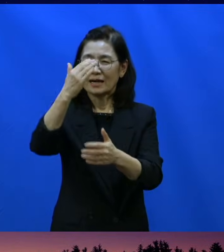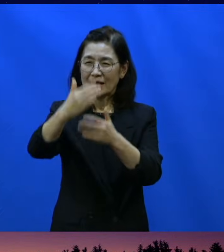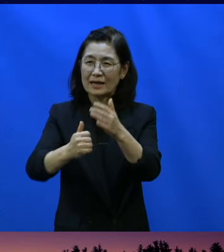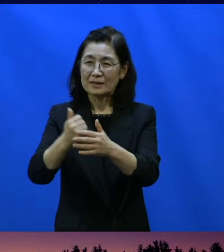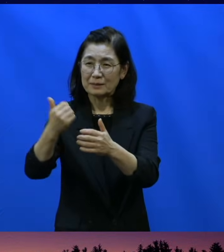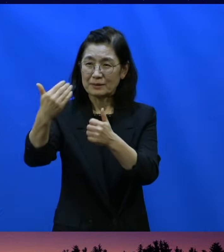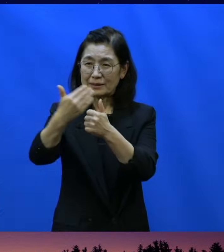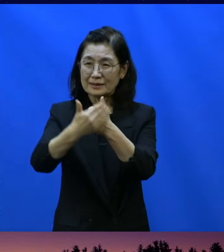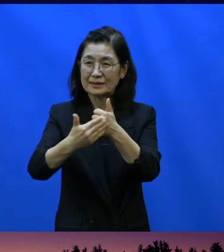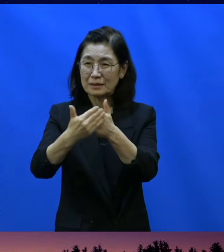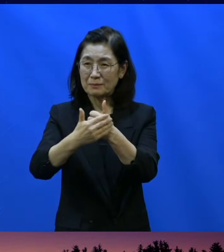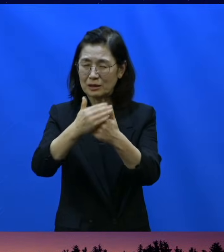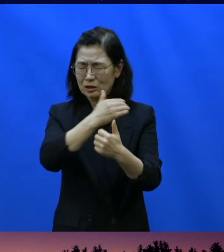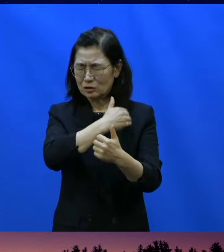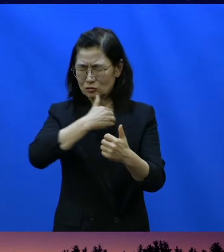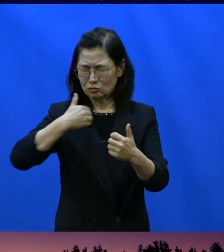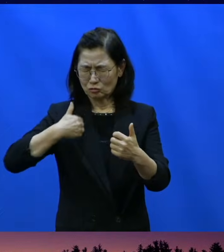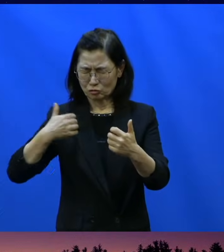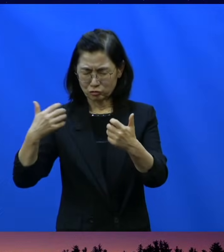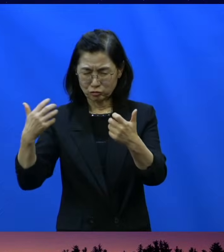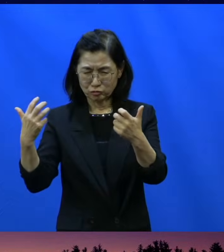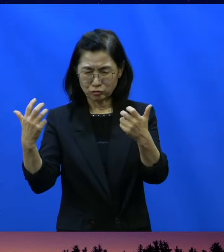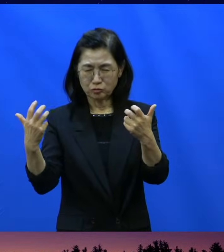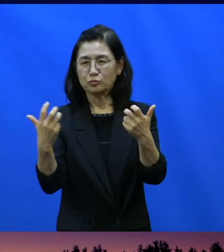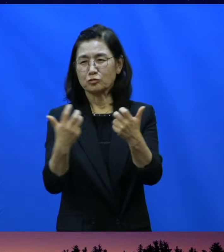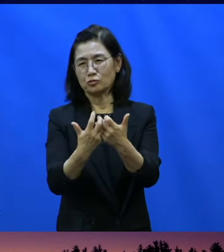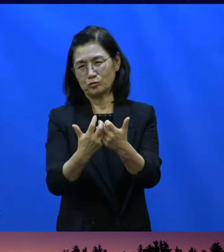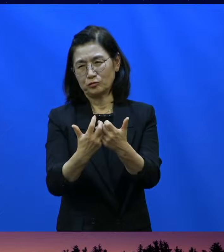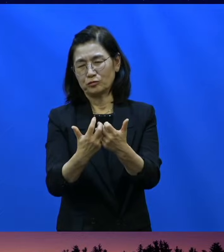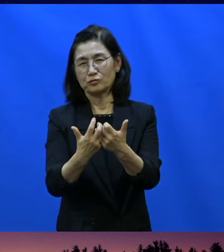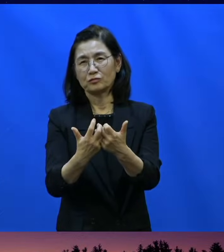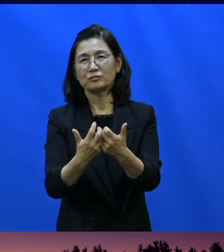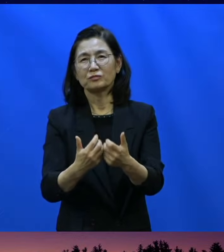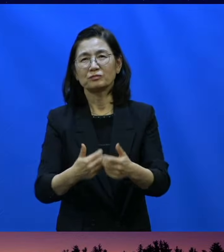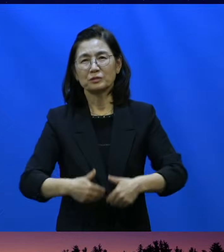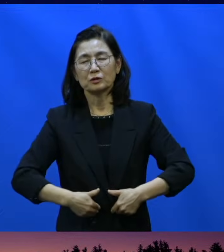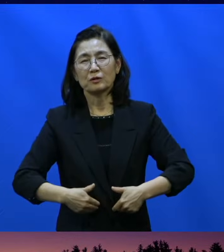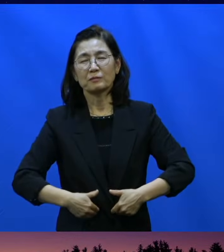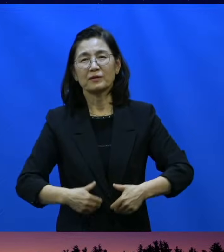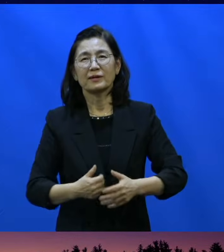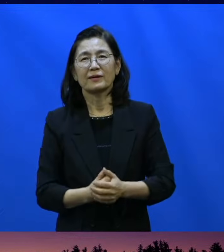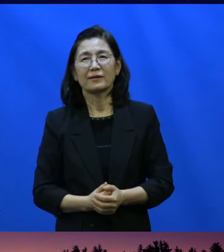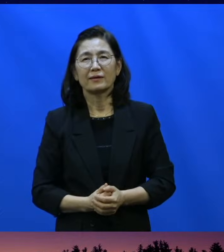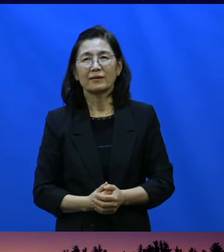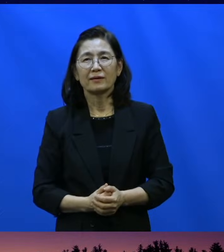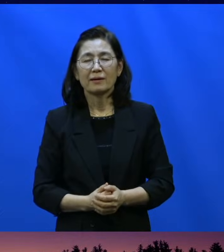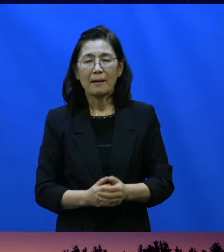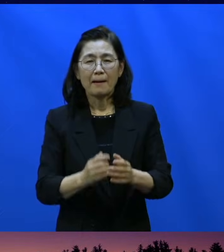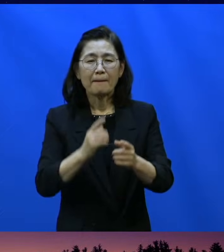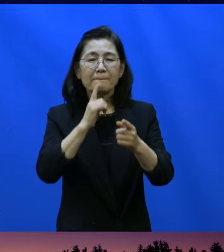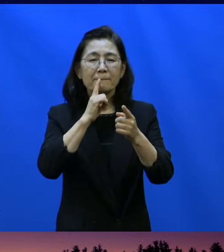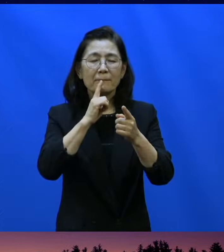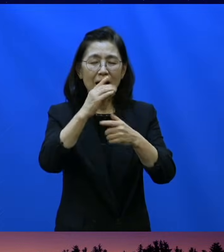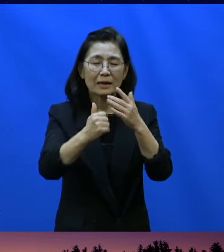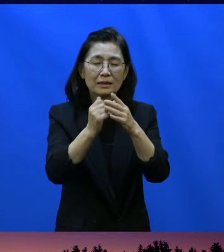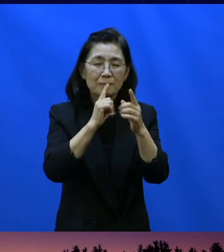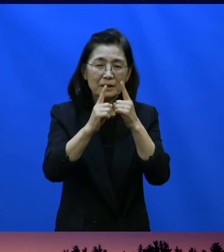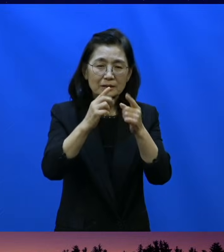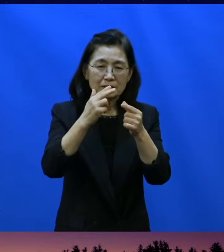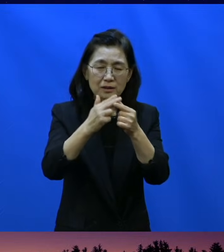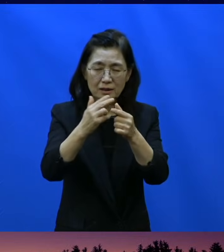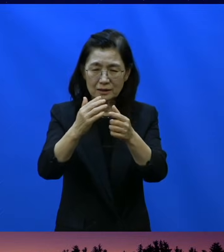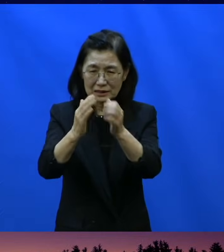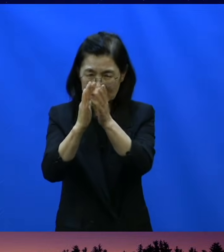때, 말씀을 사모할 때 그 은혜를 사모하세요. 예, 말씀과 기도를 통하여 하나님께서 우리의 은혜를